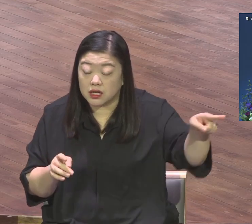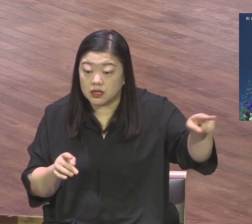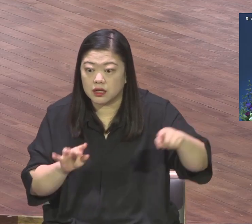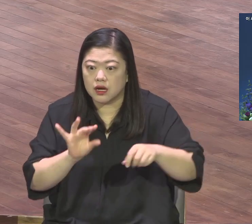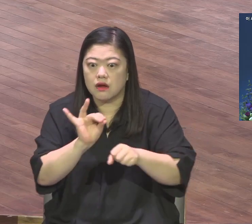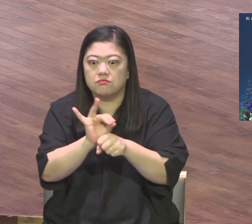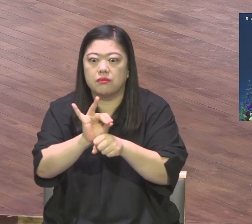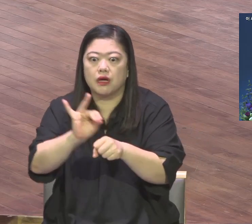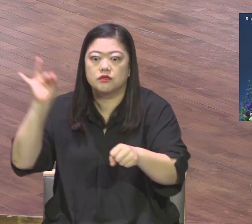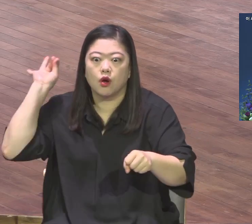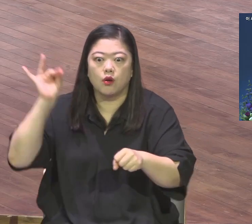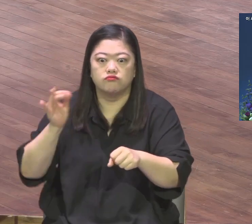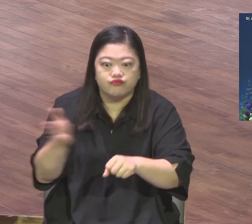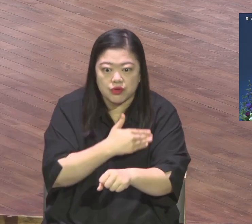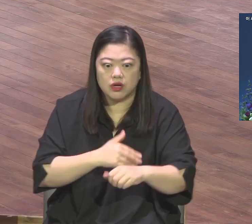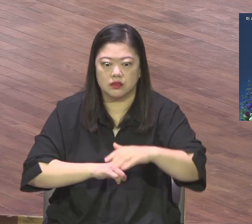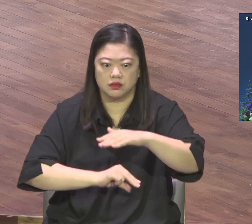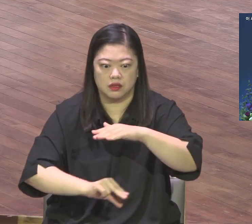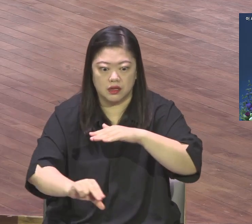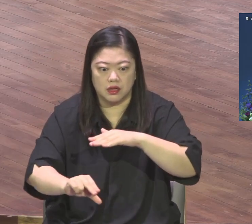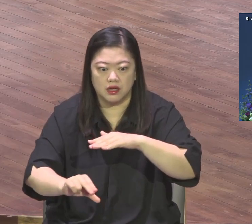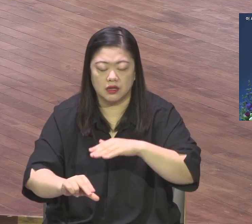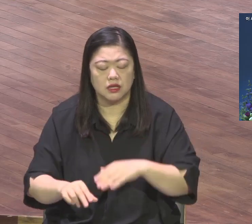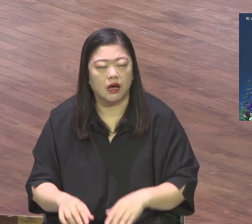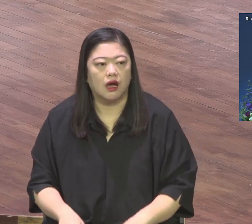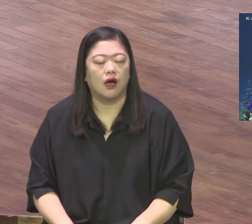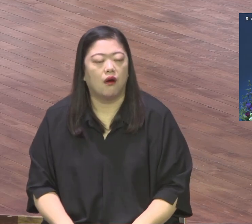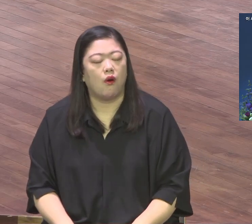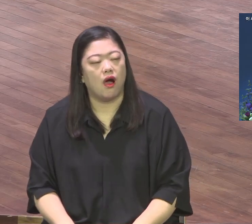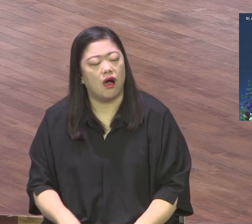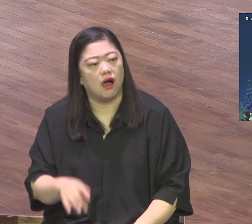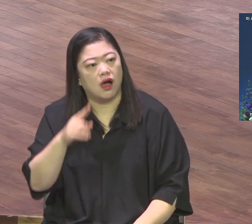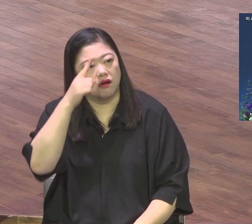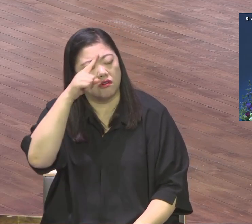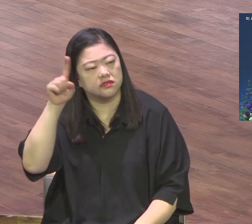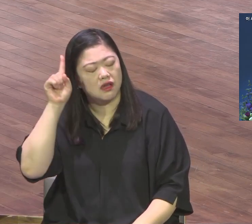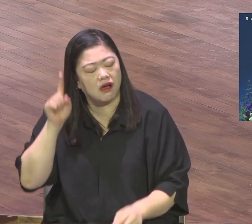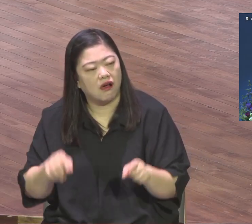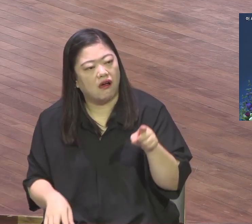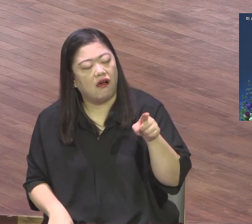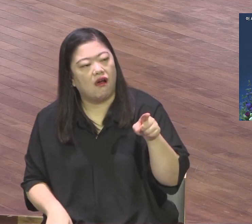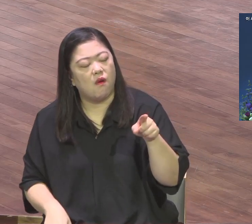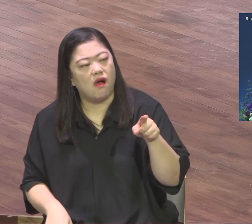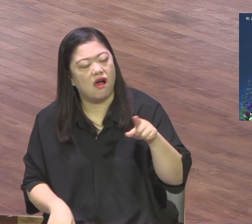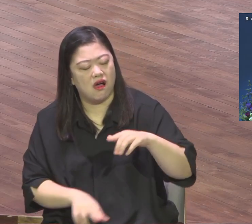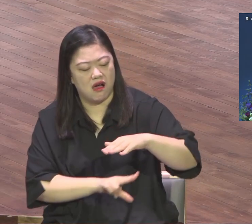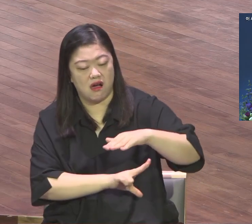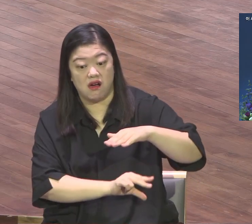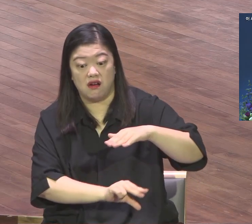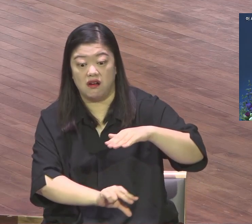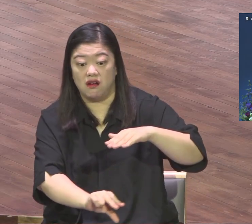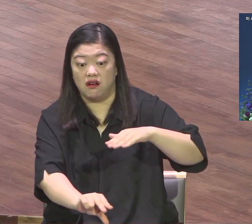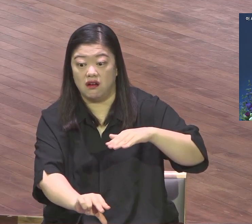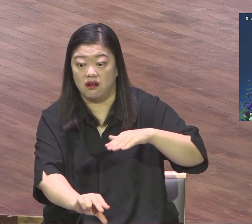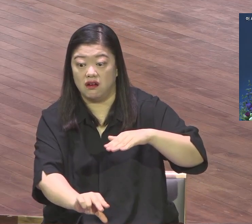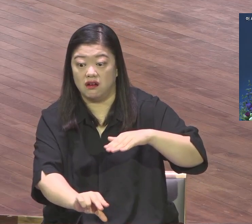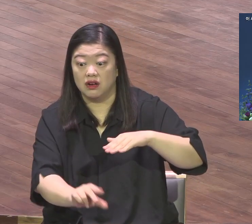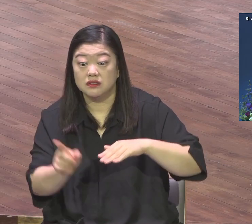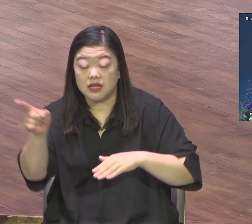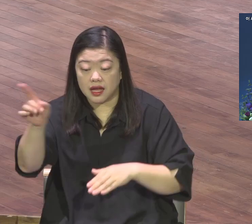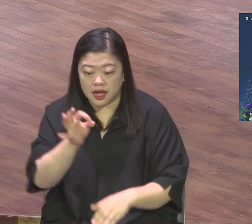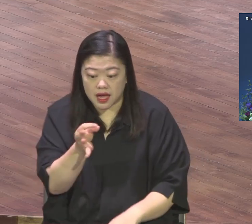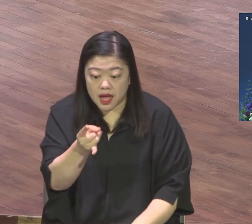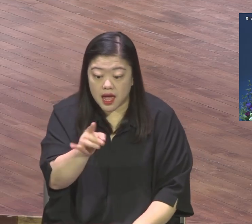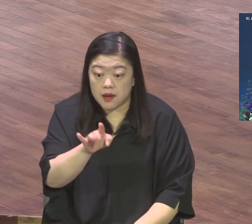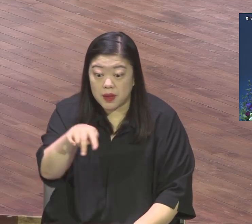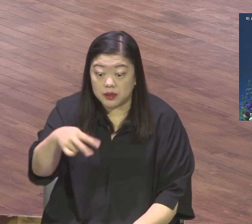충격받았어요. 어떻게 이렇게 뒤떨어져 있을까? 같은 나라인데 그렇게 생각했는데 2000년 전에 이